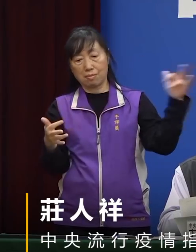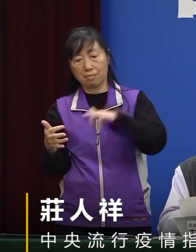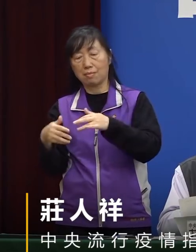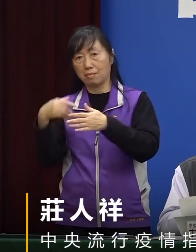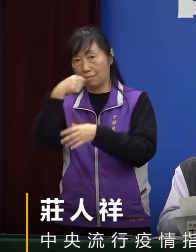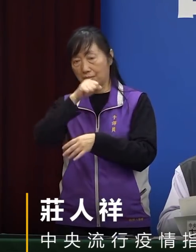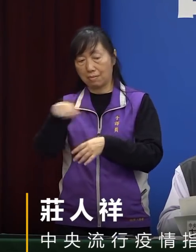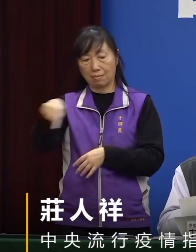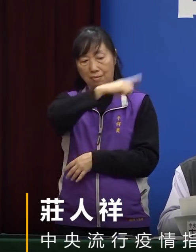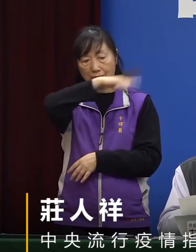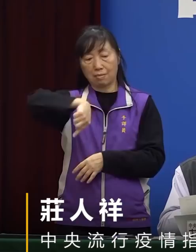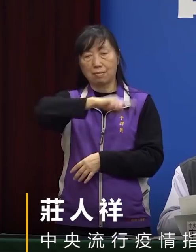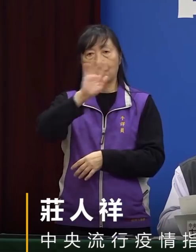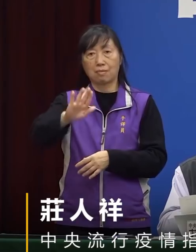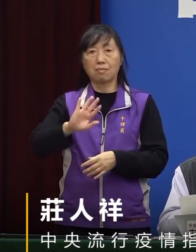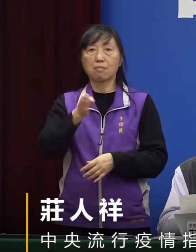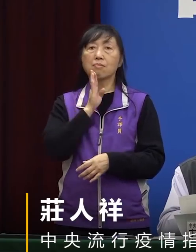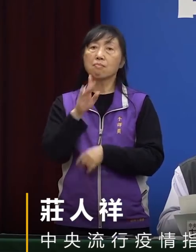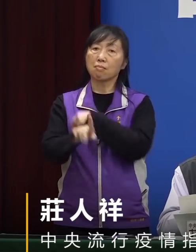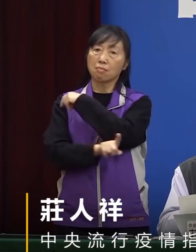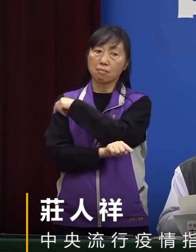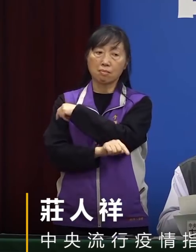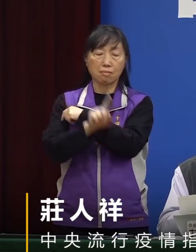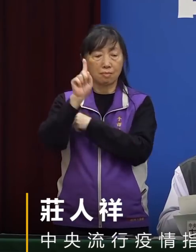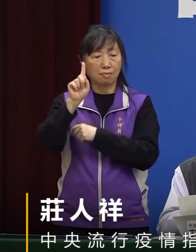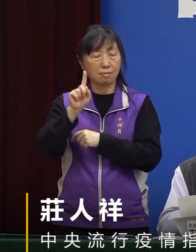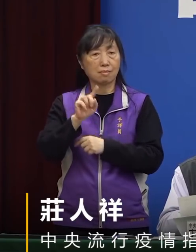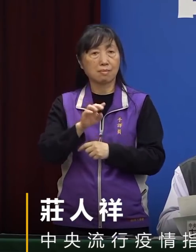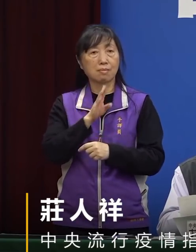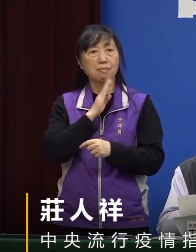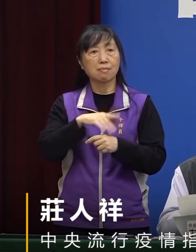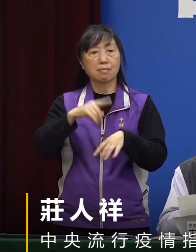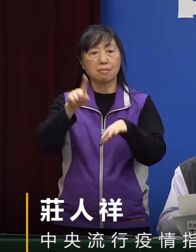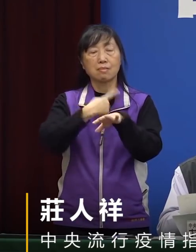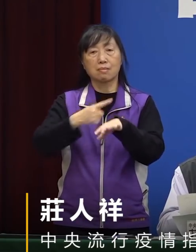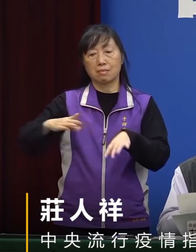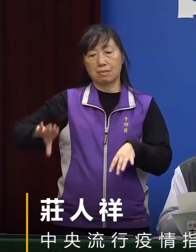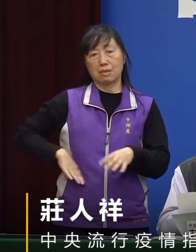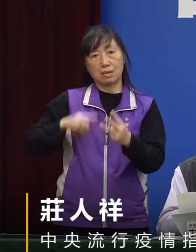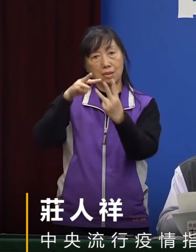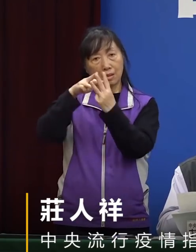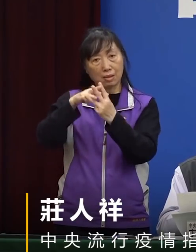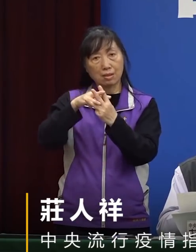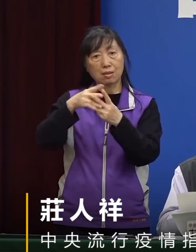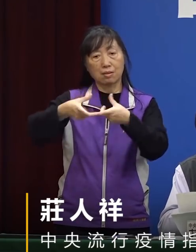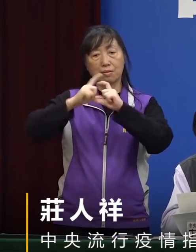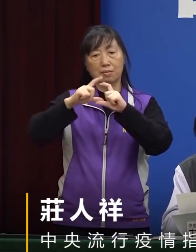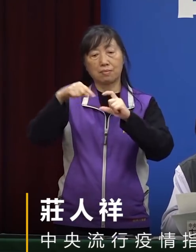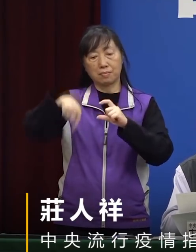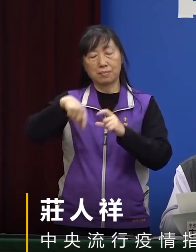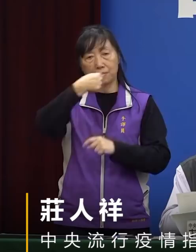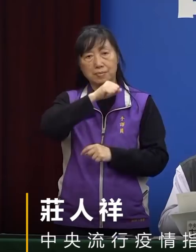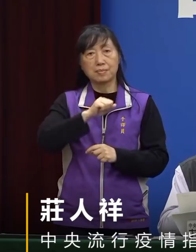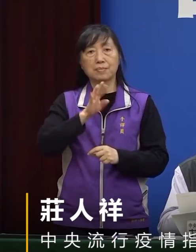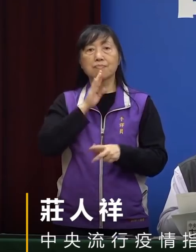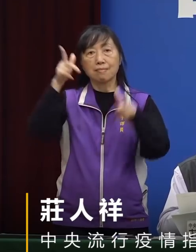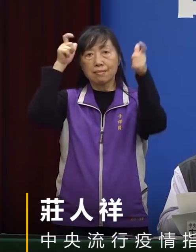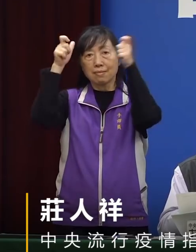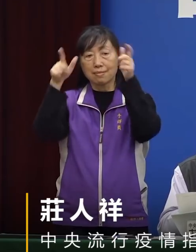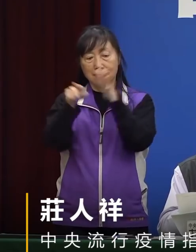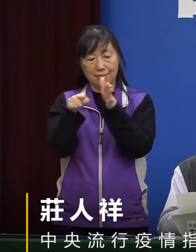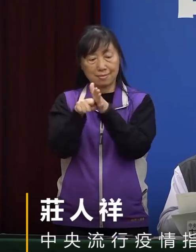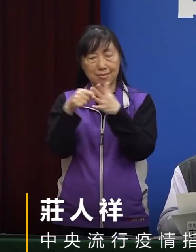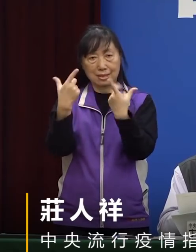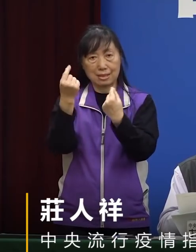以。不过他最后一次的，是从广州回台哦。那但在过年期间也曾经